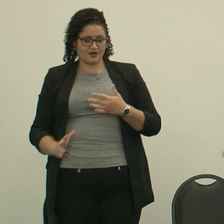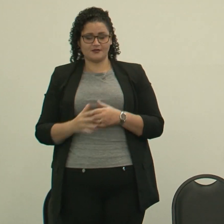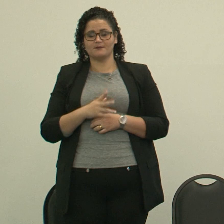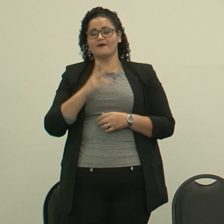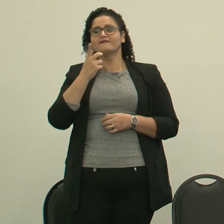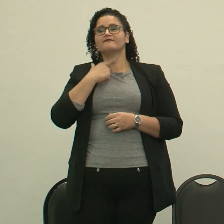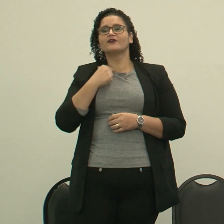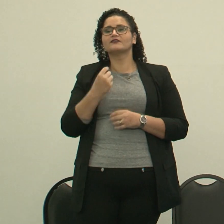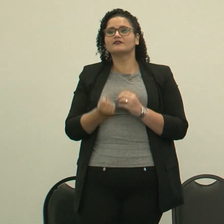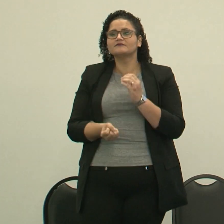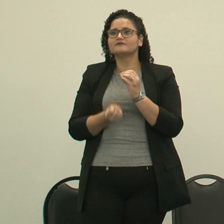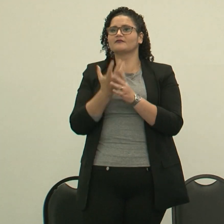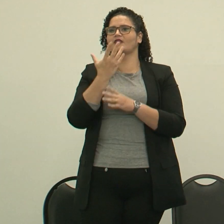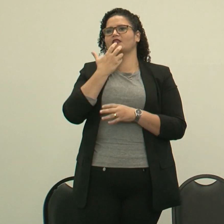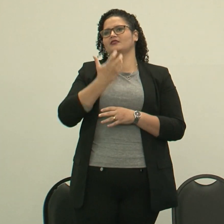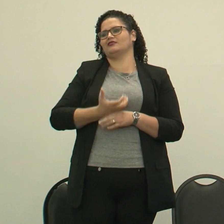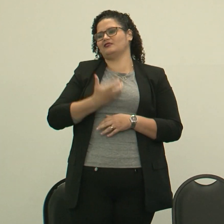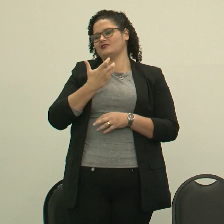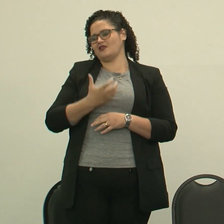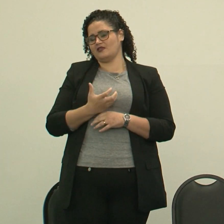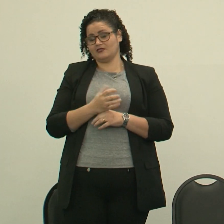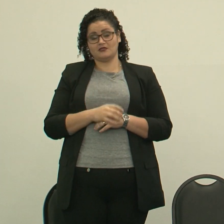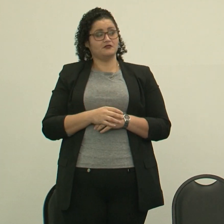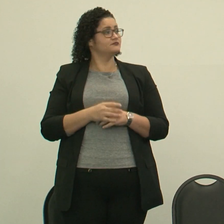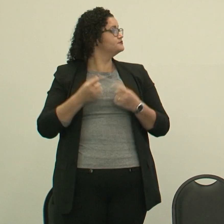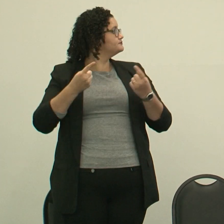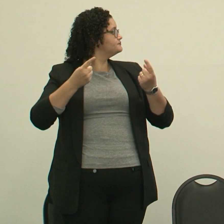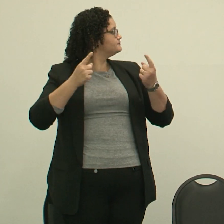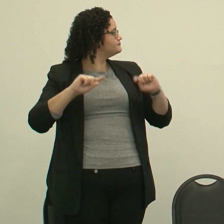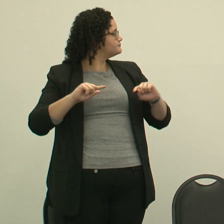Natal dele. E na segunda tirinha,